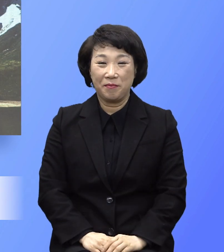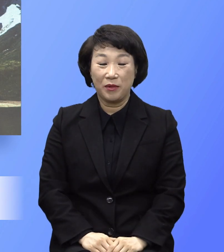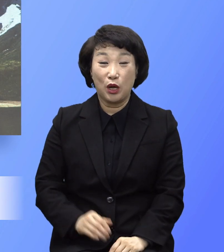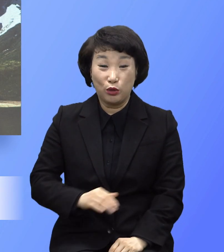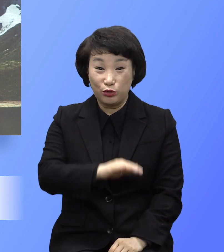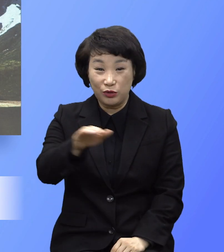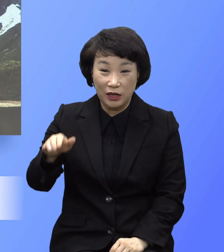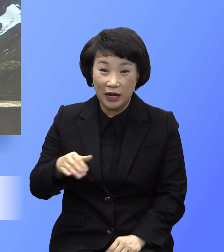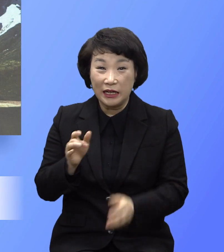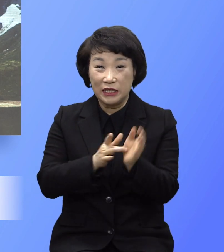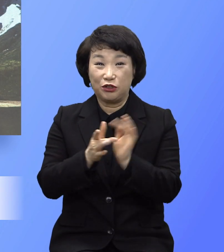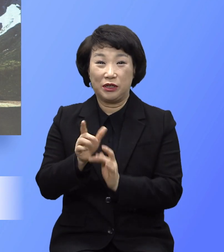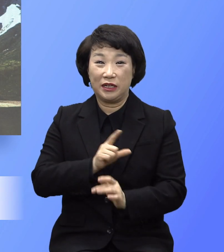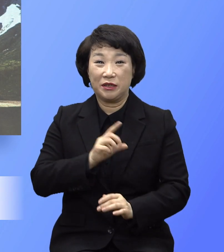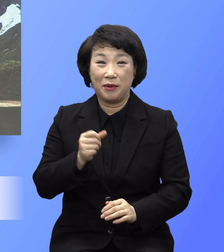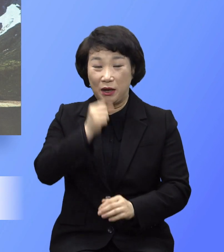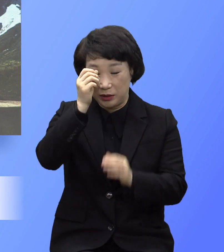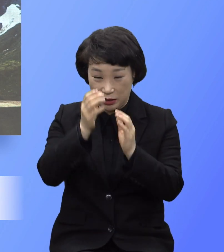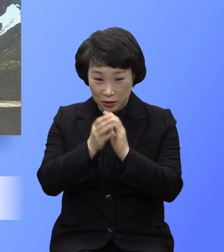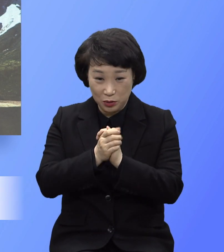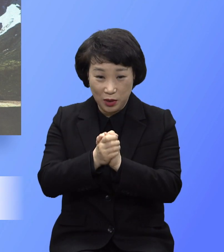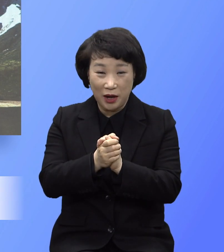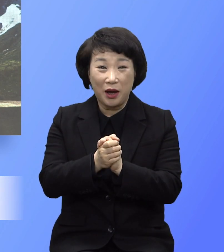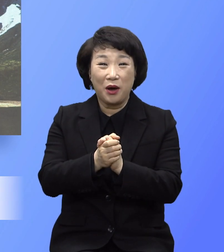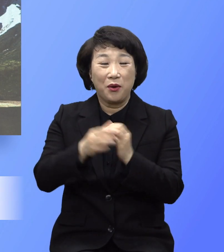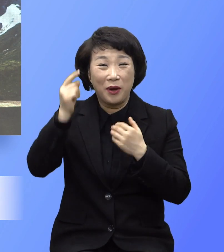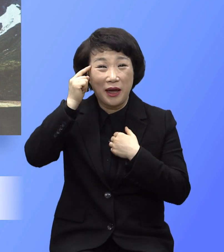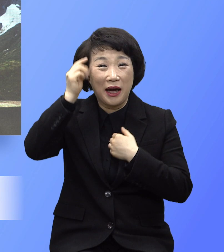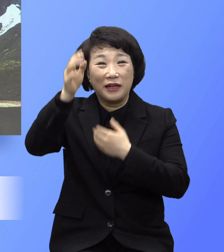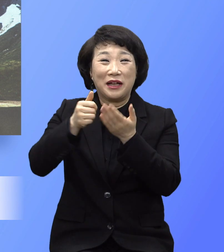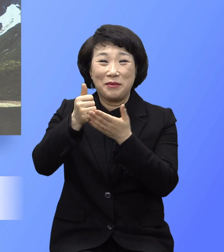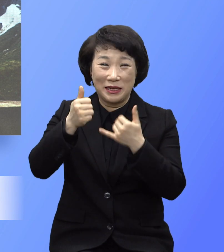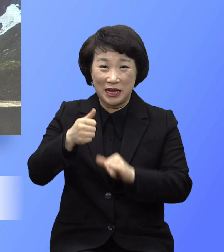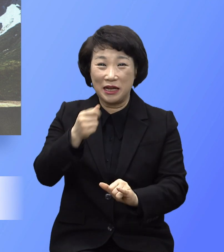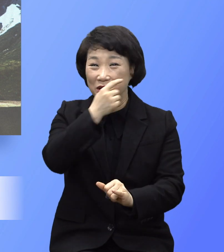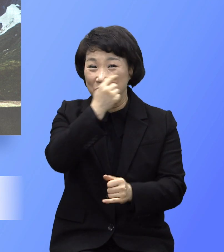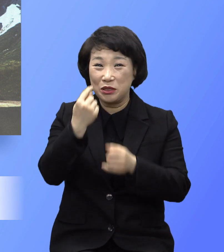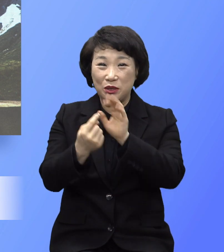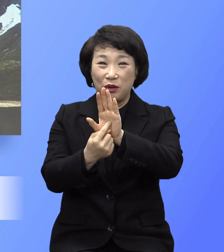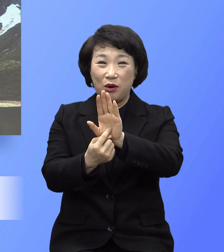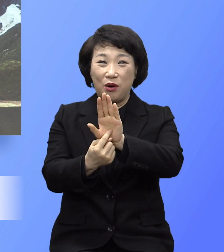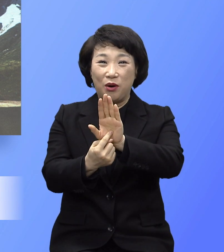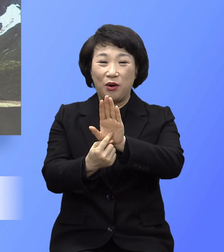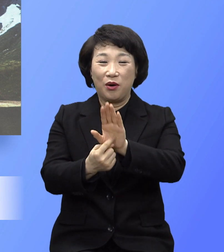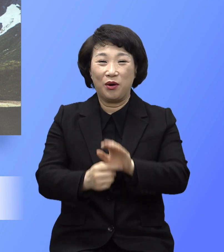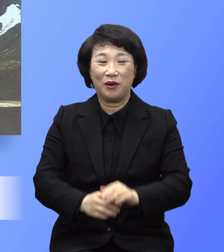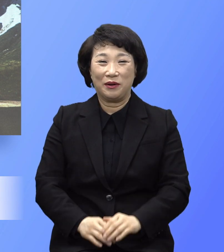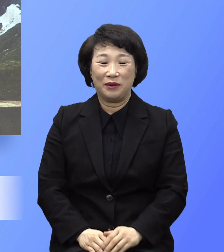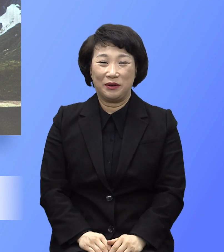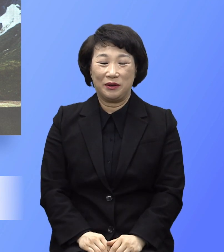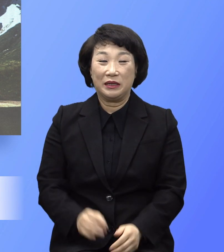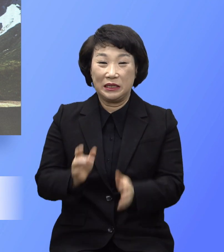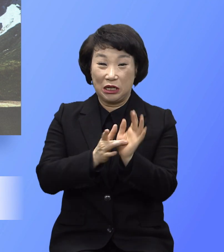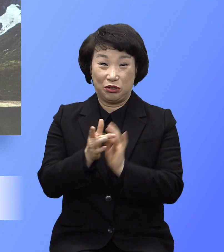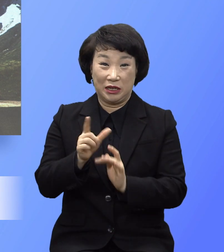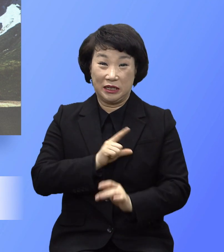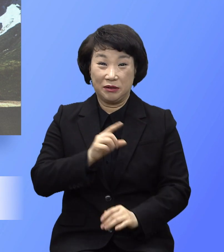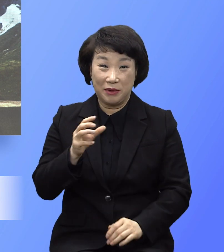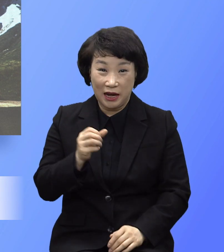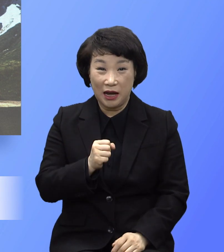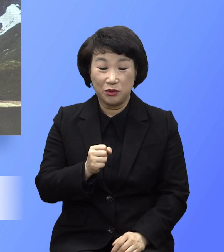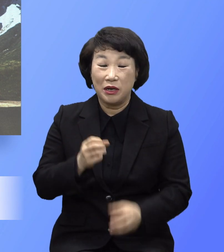우리가 그 이름으로 기도하고 있는 것은 하나님의 자녀라는 증거요. 그